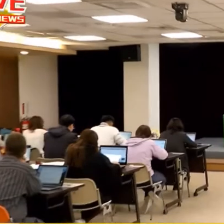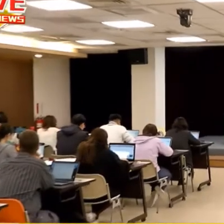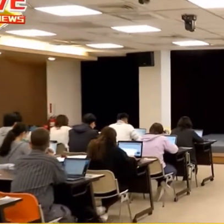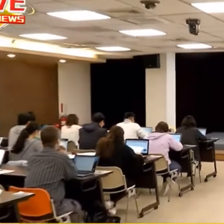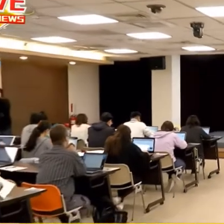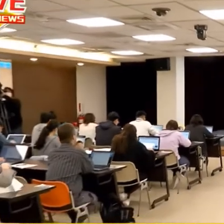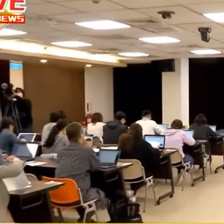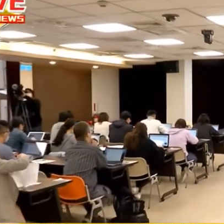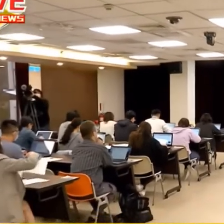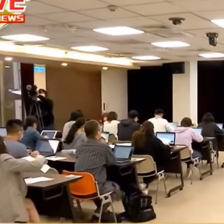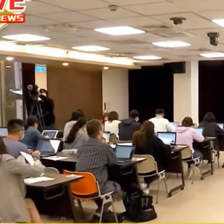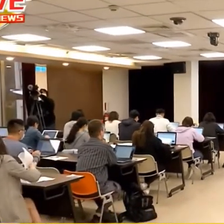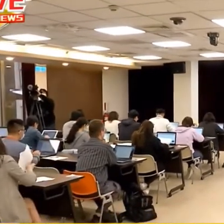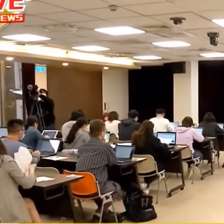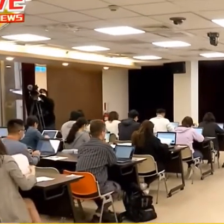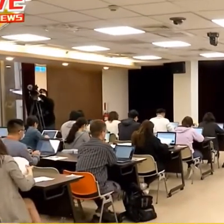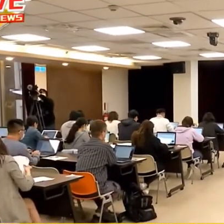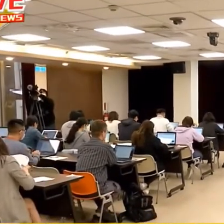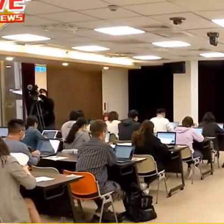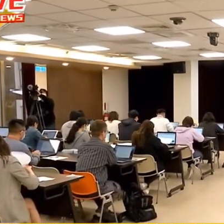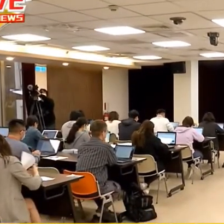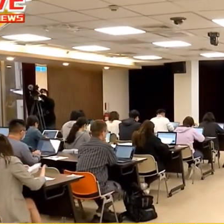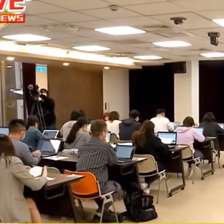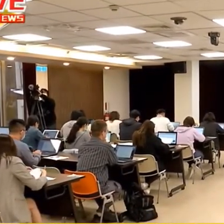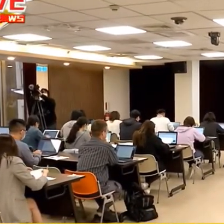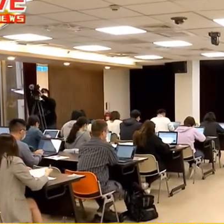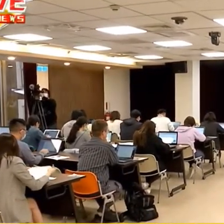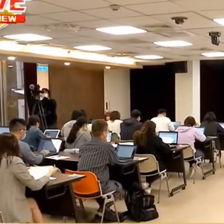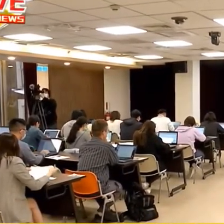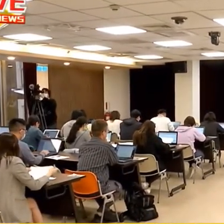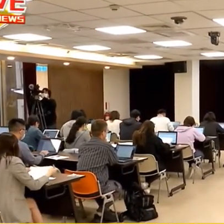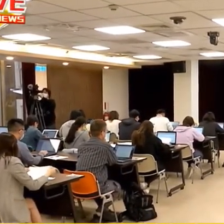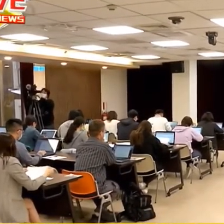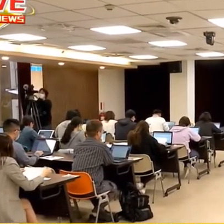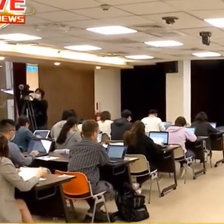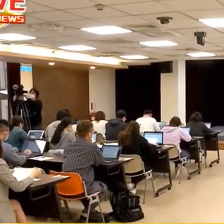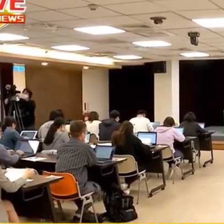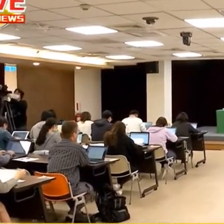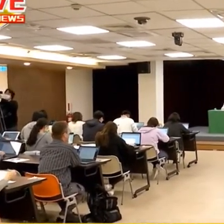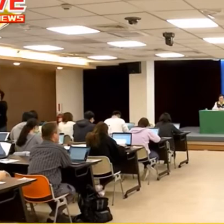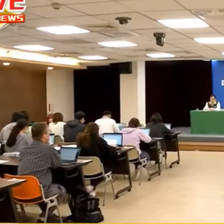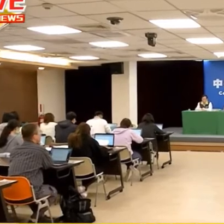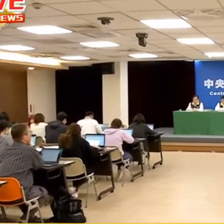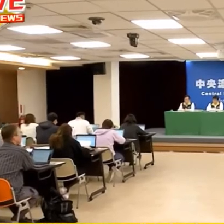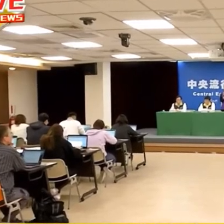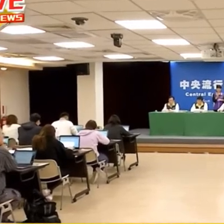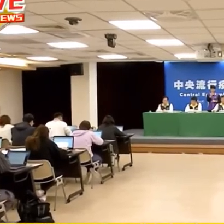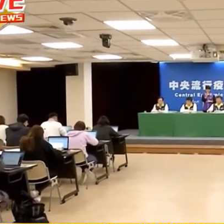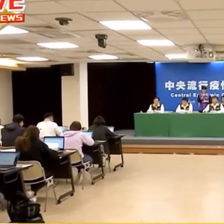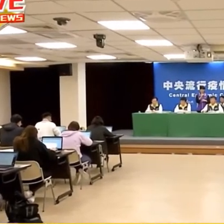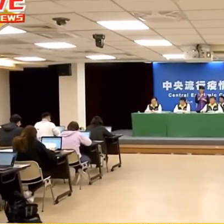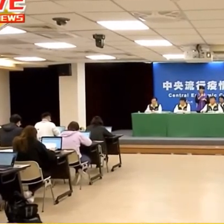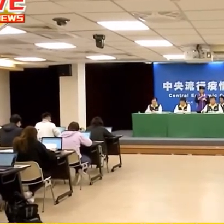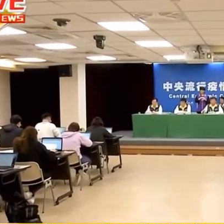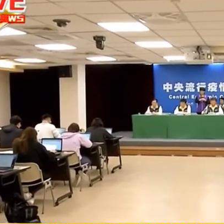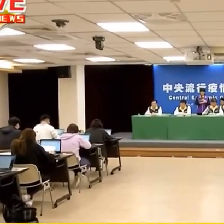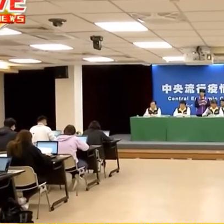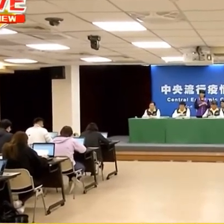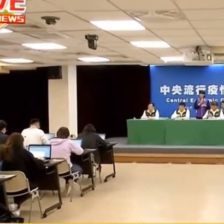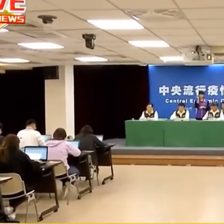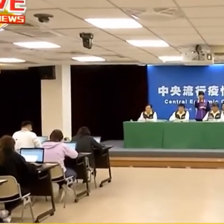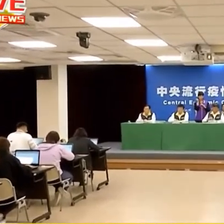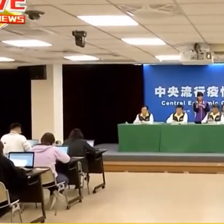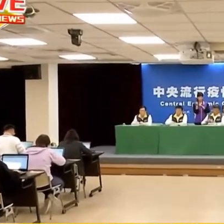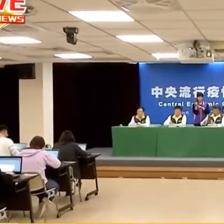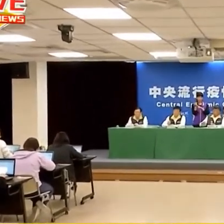部长好，请教一下，我们现在针对居家检疫的隔离电子围篱系统，现在频频传出他的